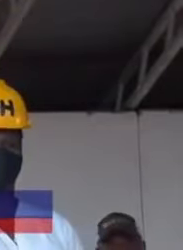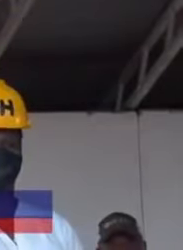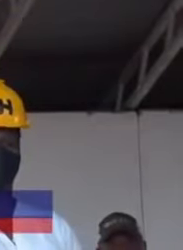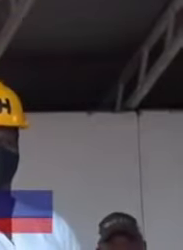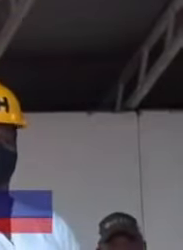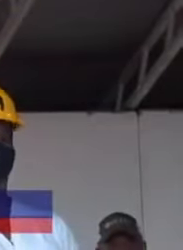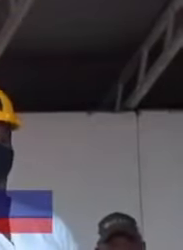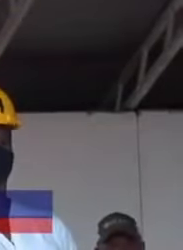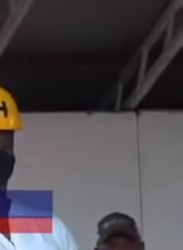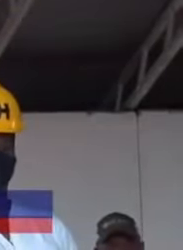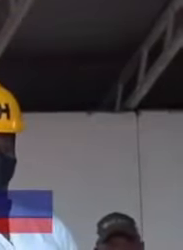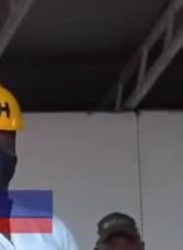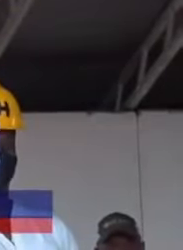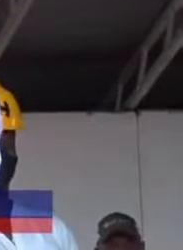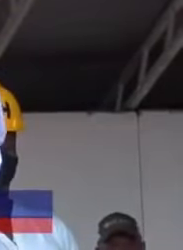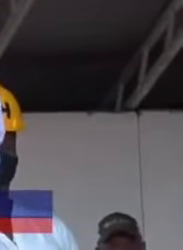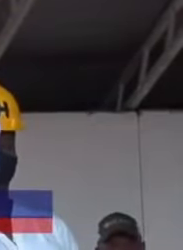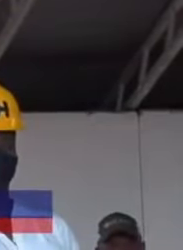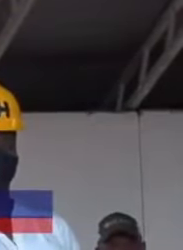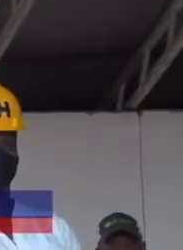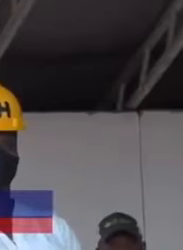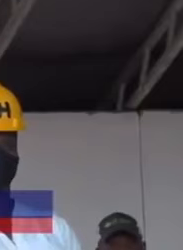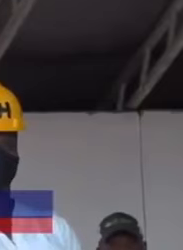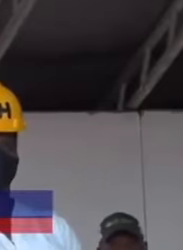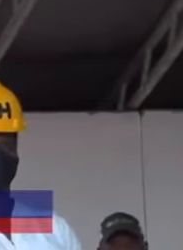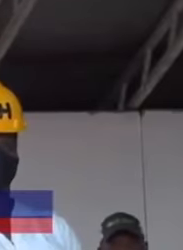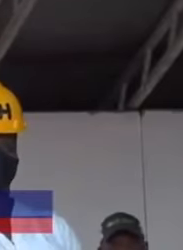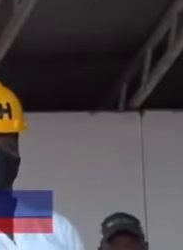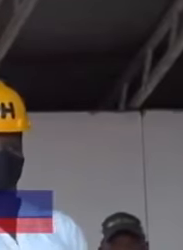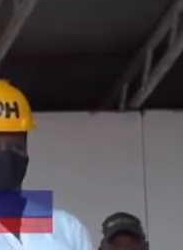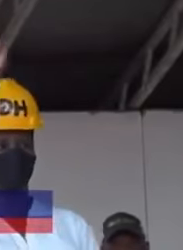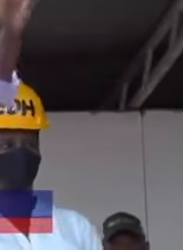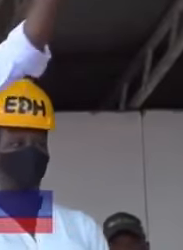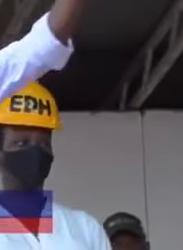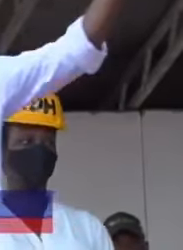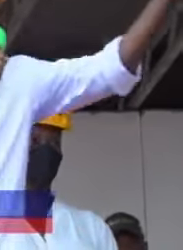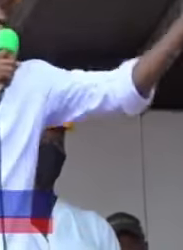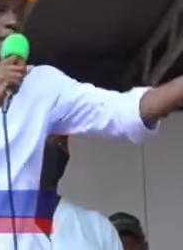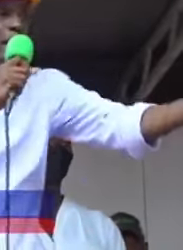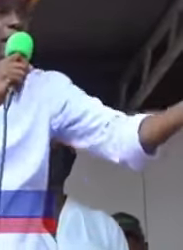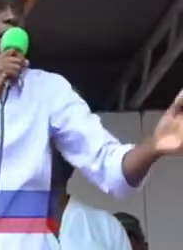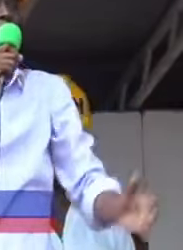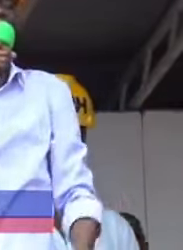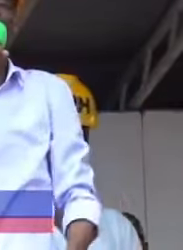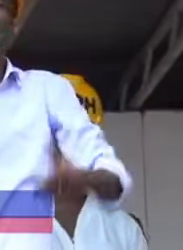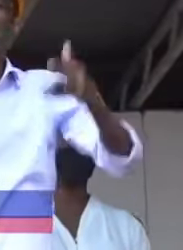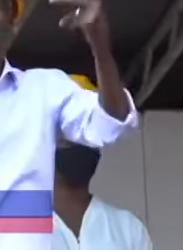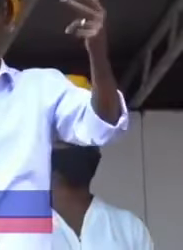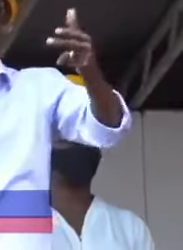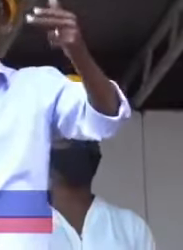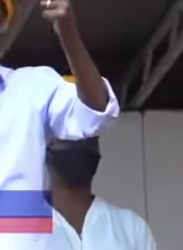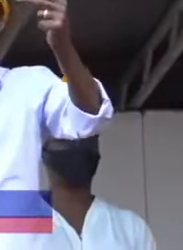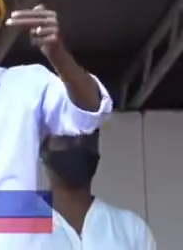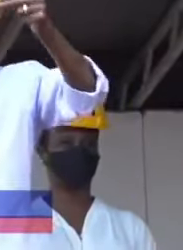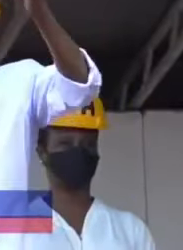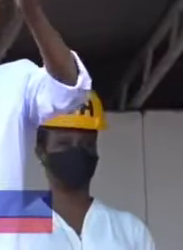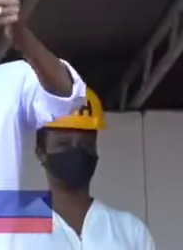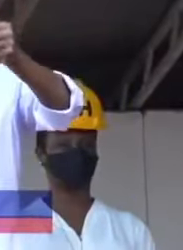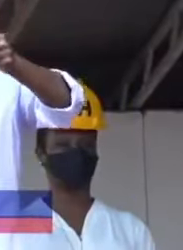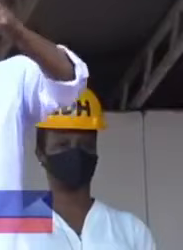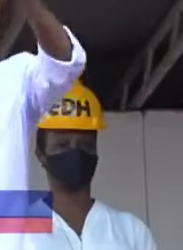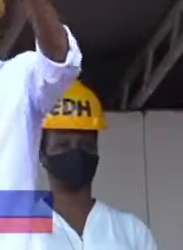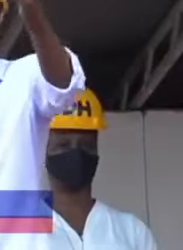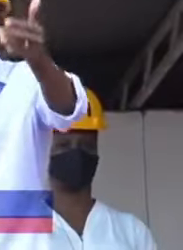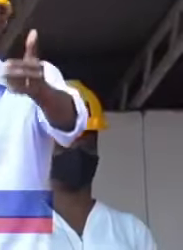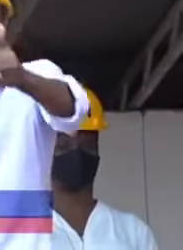l'élection. Pour le peuple là, voter, pour le peuple là, pour venir diriger, à partir de ça,